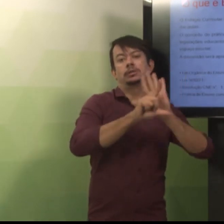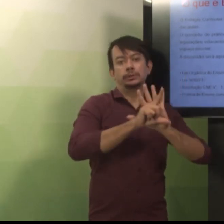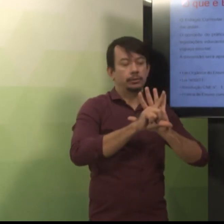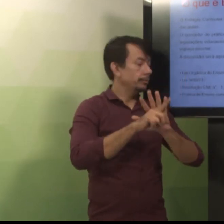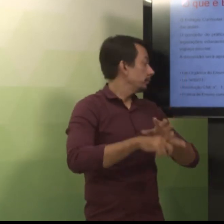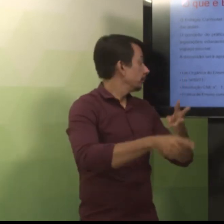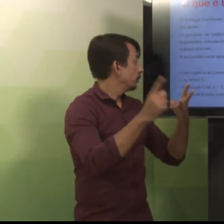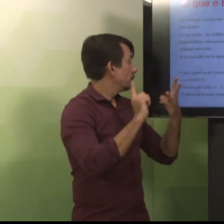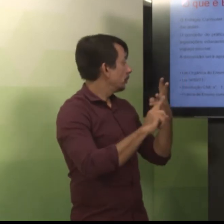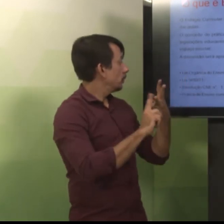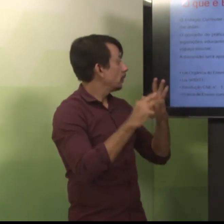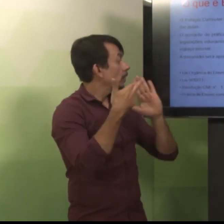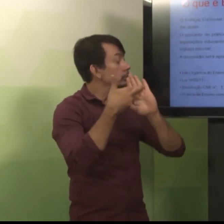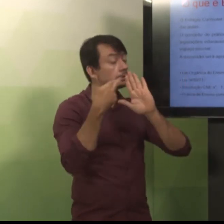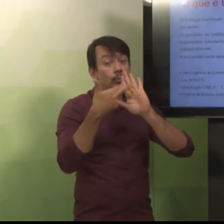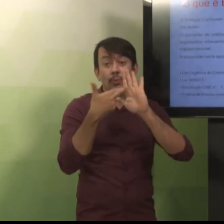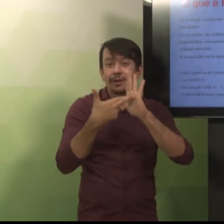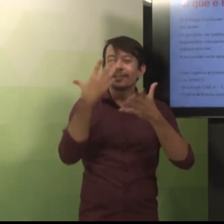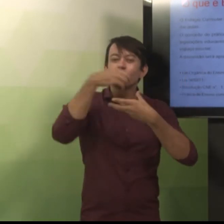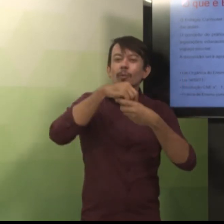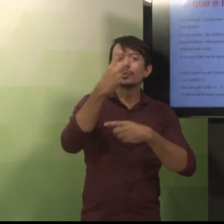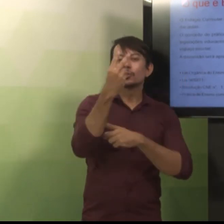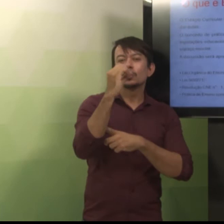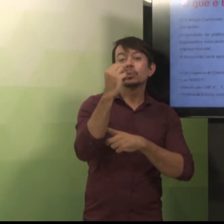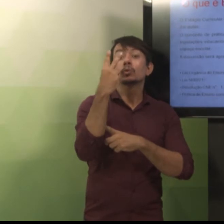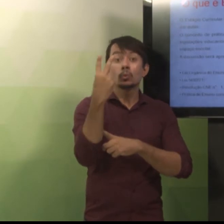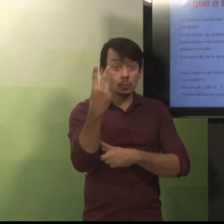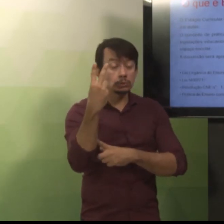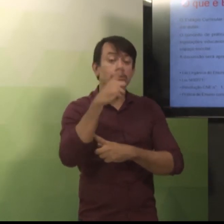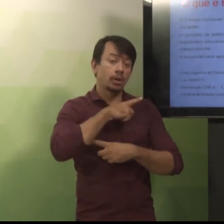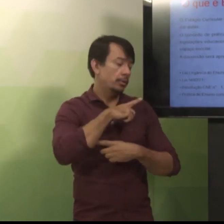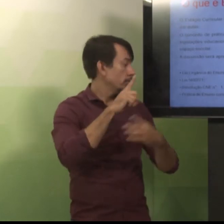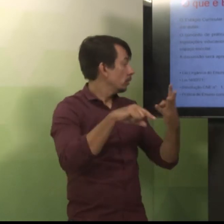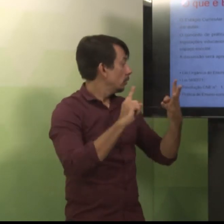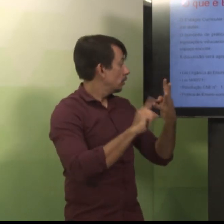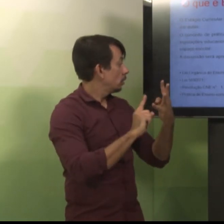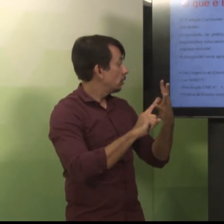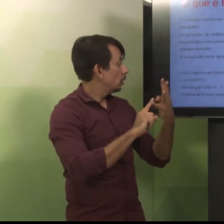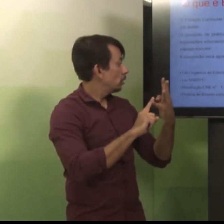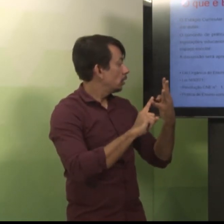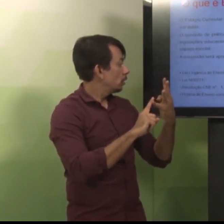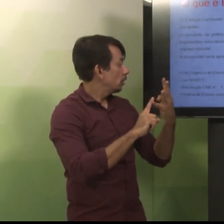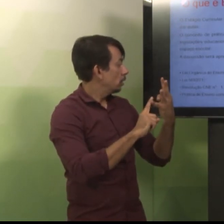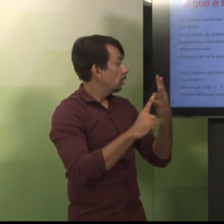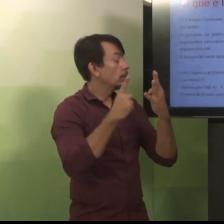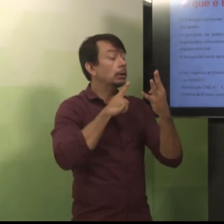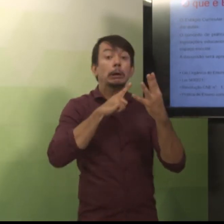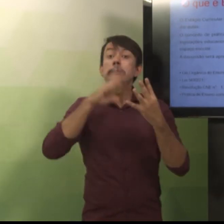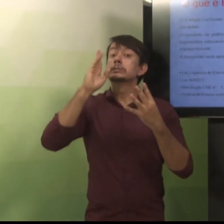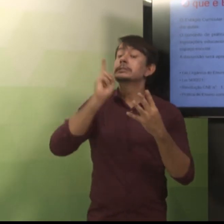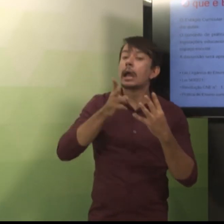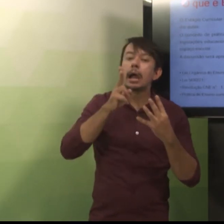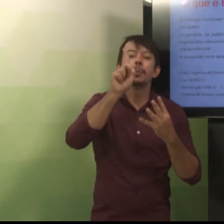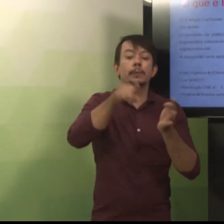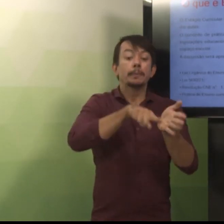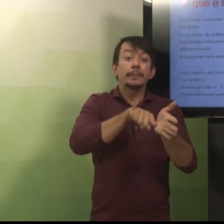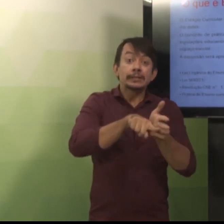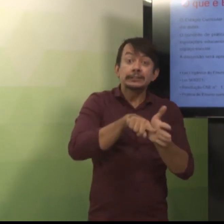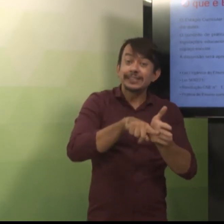estágio, temos algumas resoluções. Em 2012 temos uma resolução.